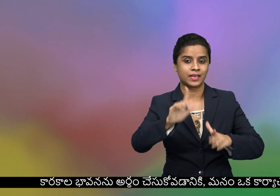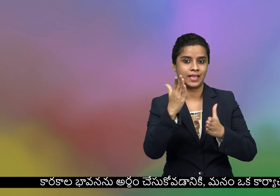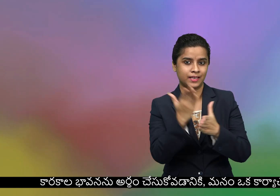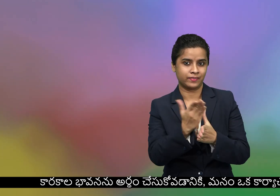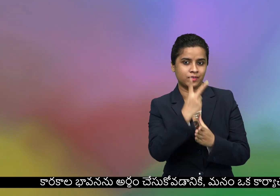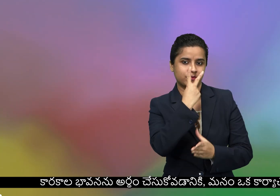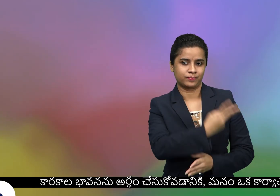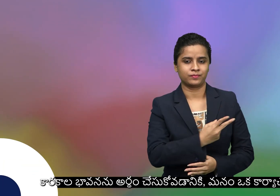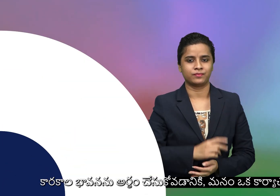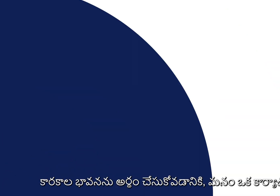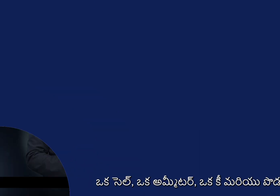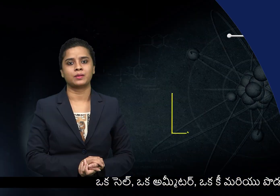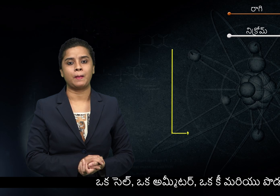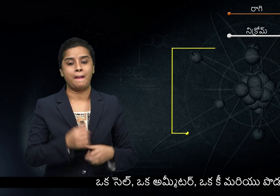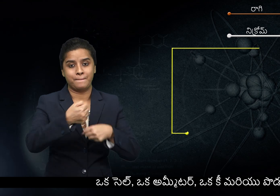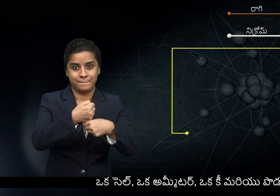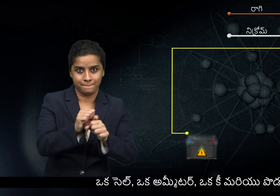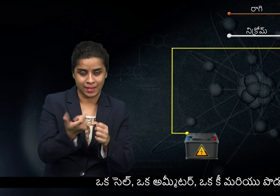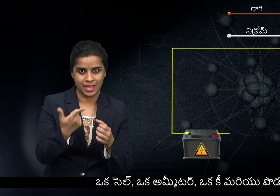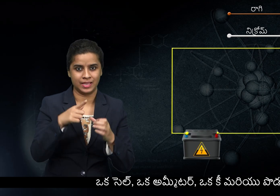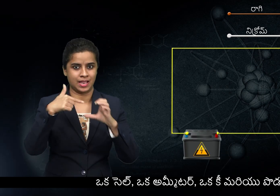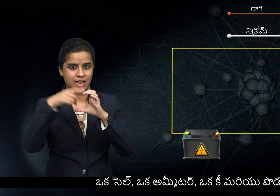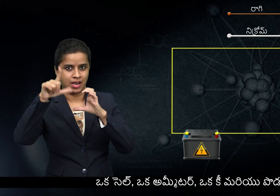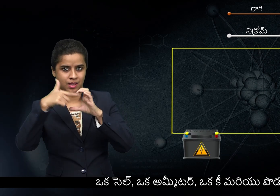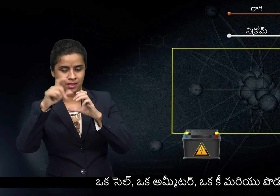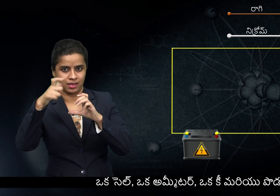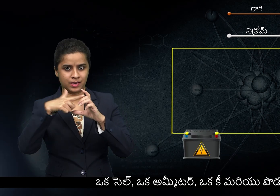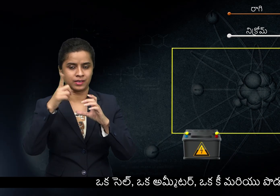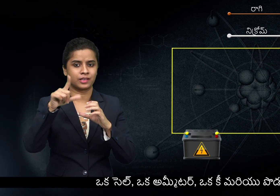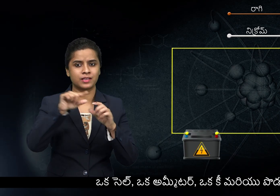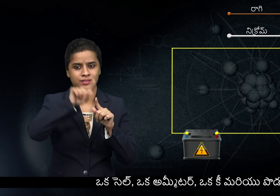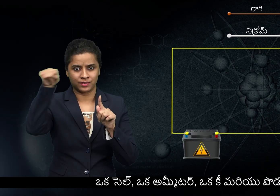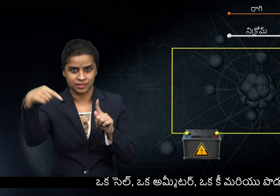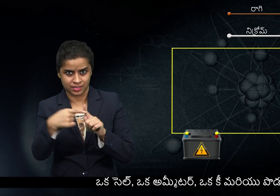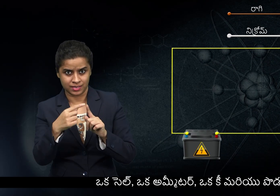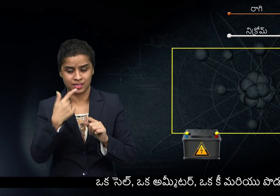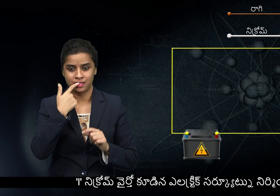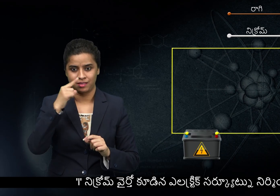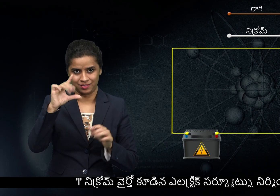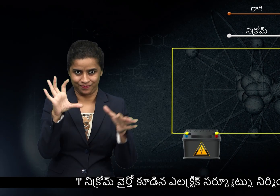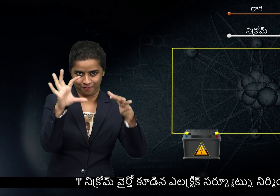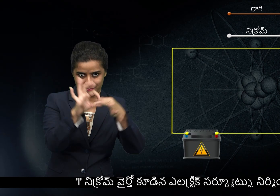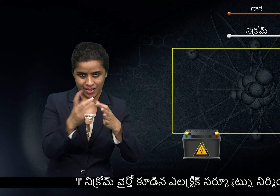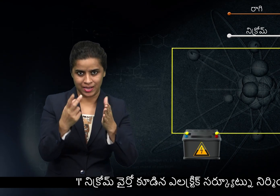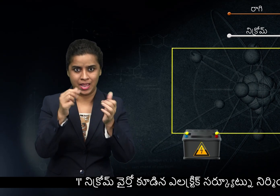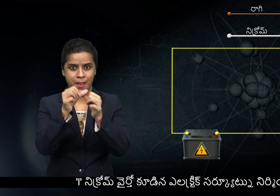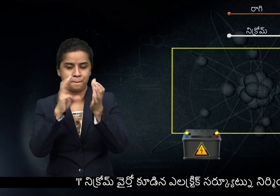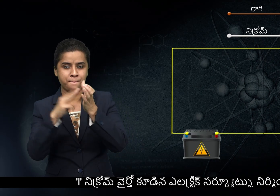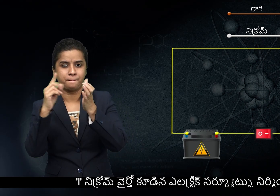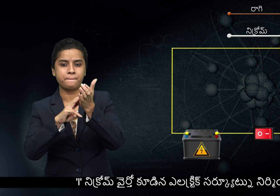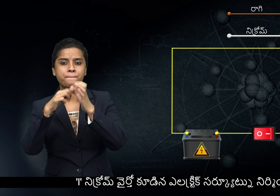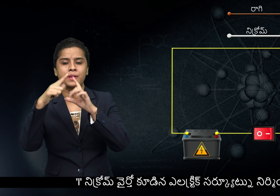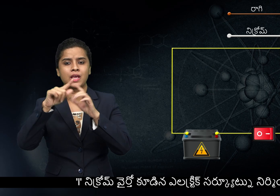చేద్దాం. ఒక సెల్, ఒక అమ్మీటర్, ఒక కీ మరియు పొడవు L నిక్రోమ్ వైర్తో